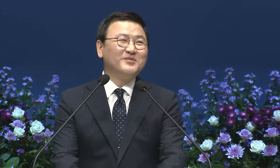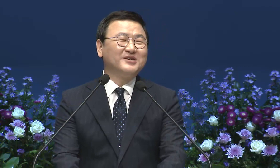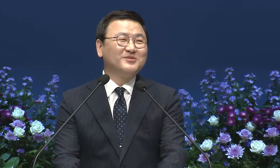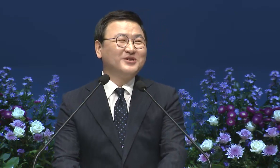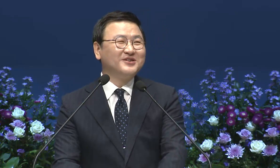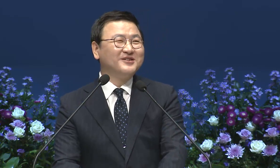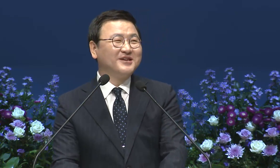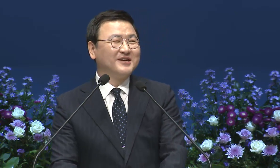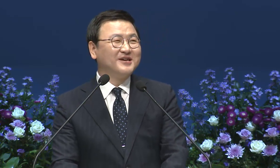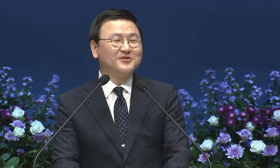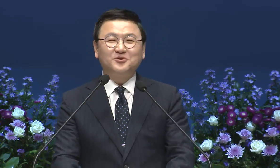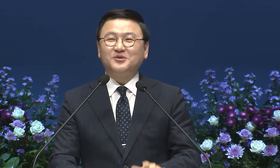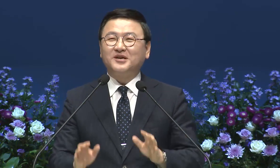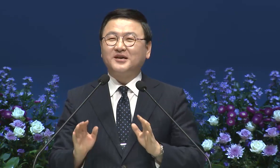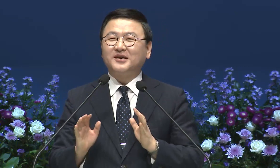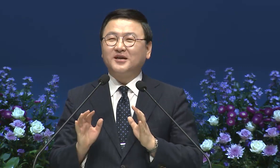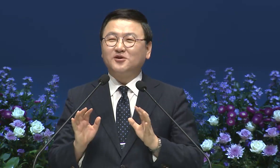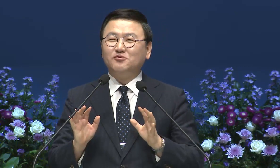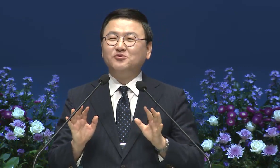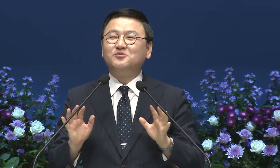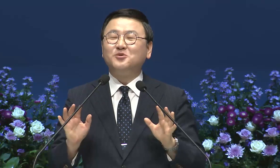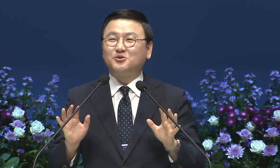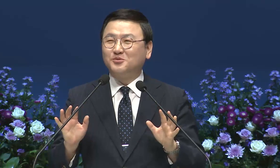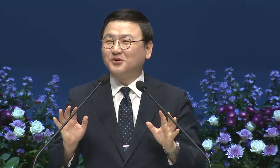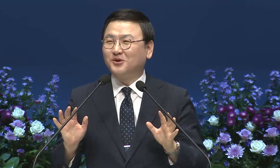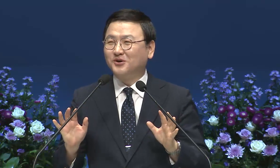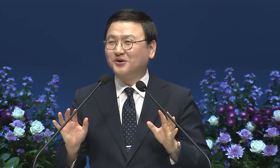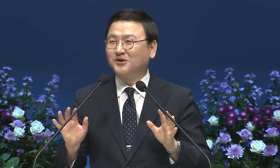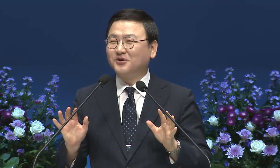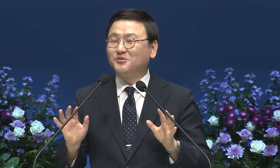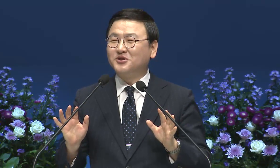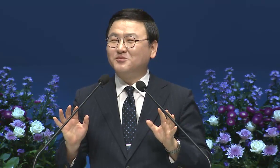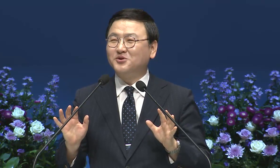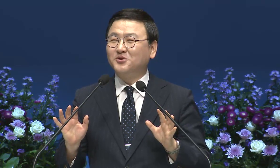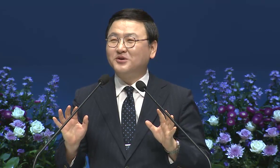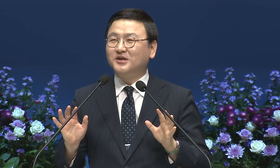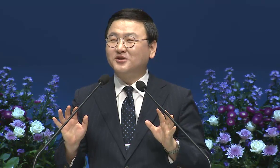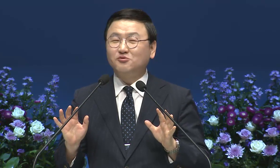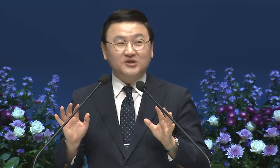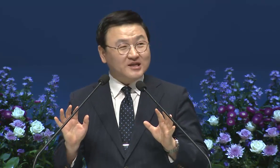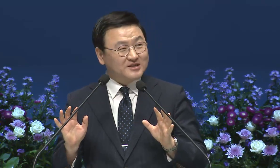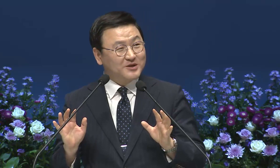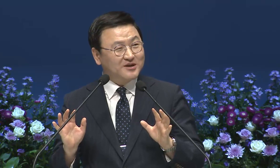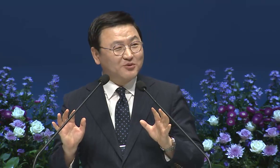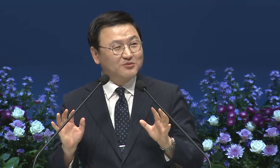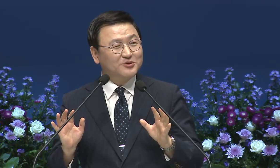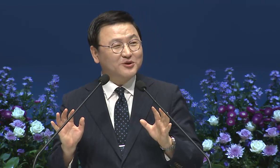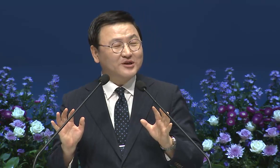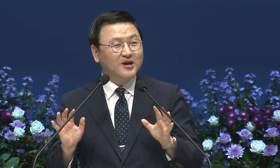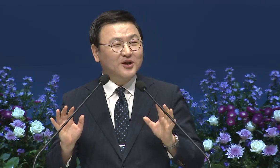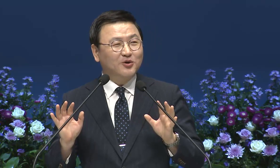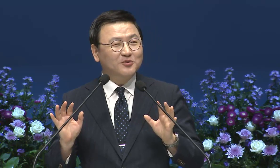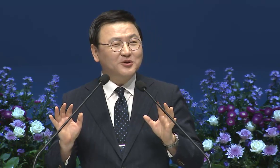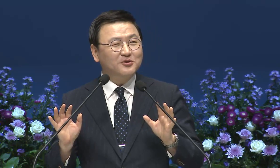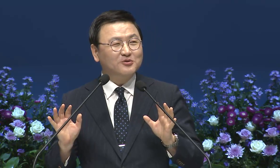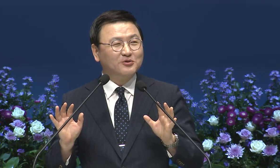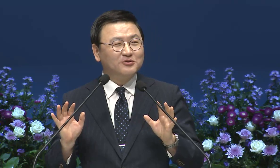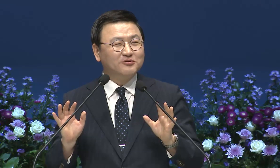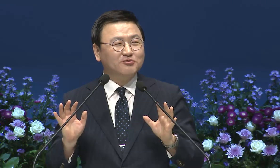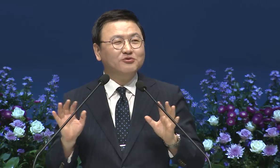오늘 말씀을 들을 때 좀 이렇게 웃는 모습으로, 여러분 심령이 늘 웃지 않습니까? 복음으로. 우리 표정도 오늘은